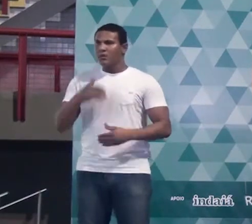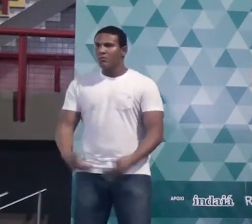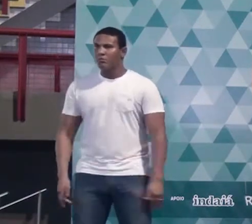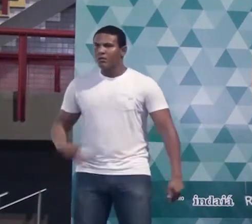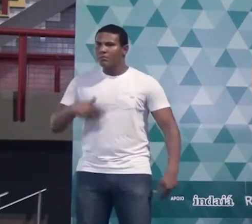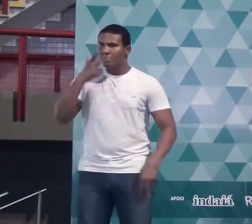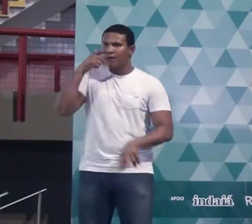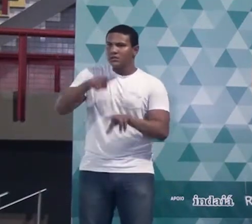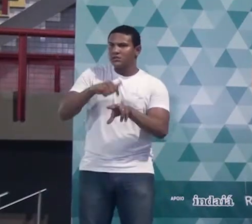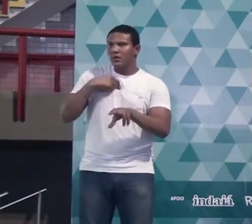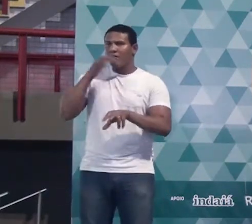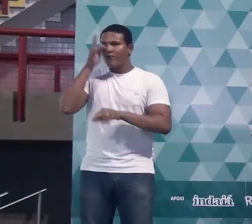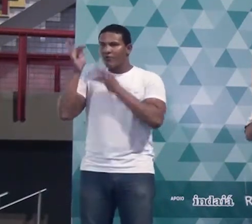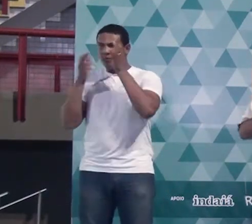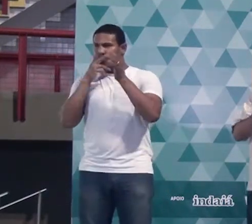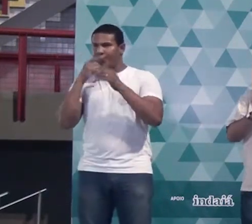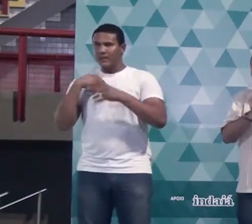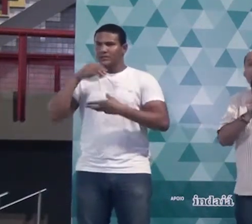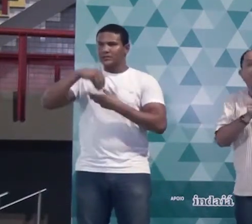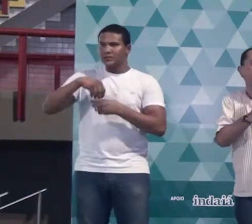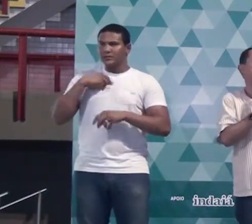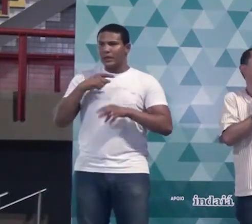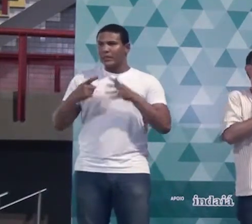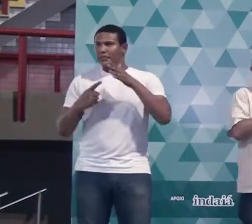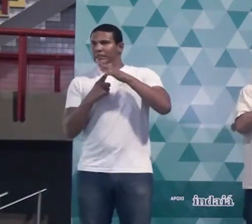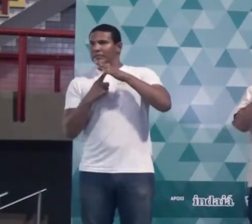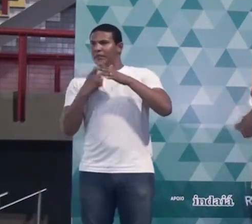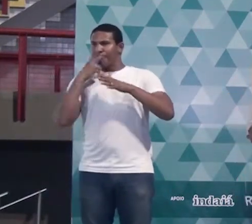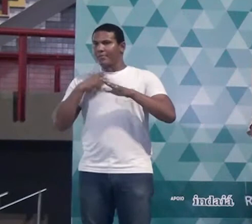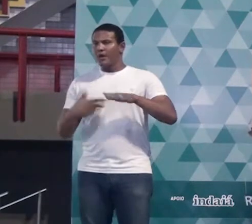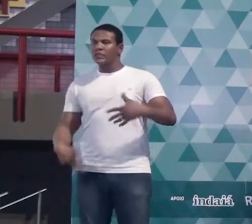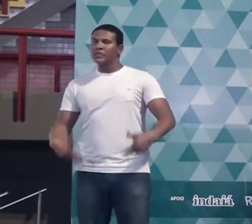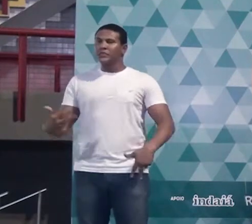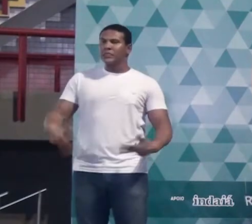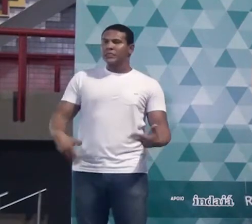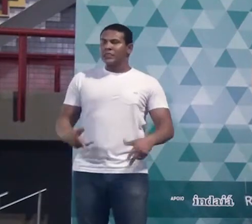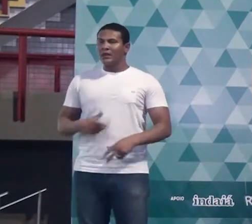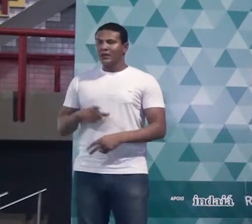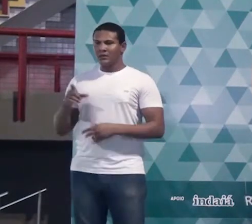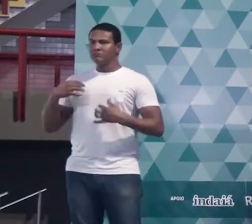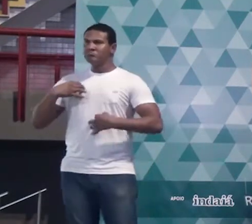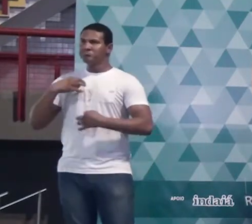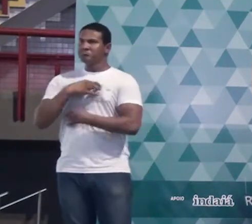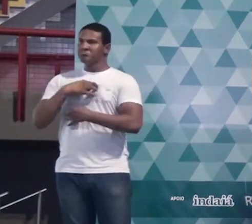sandália havaiana com um prego segurando o cabresto, também não dá muito certo se você está numa situação formal.